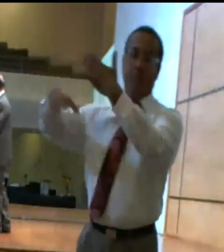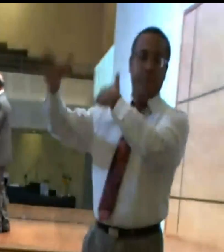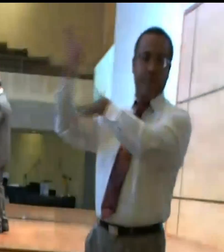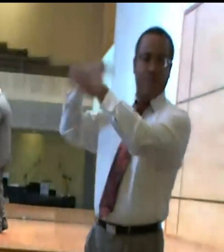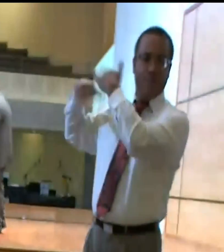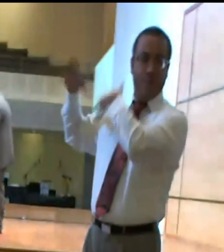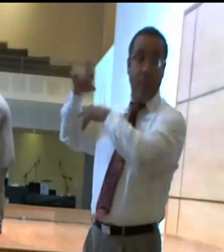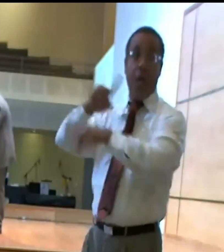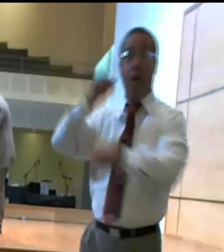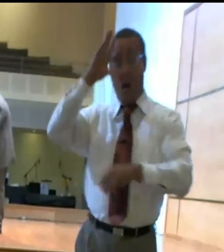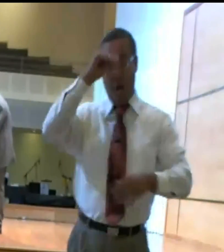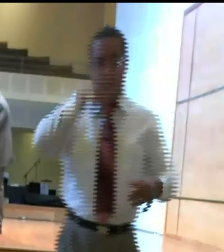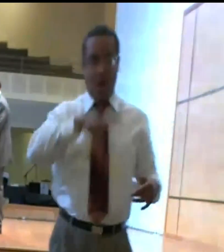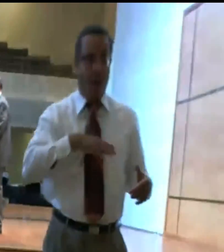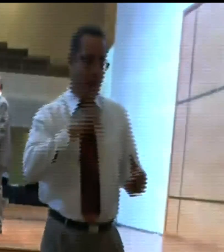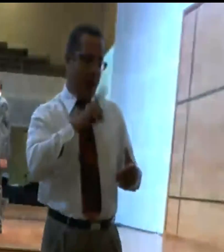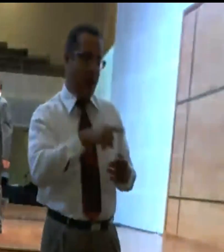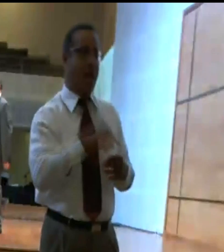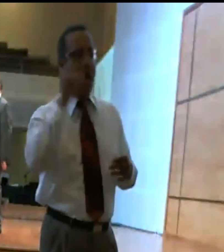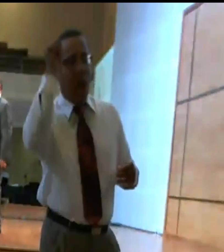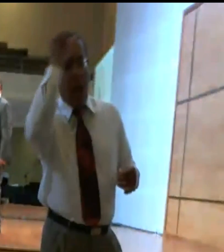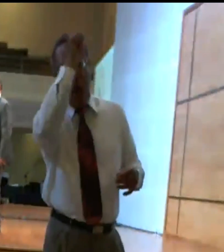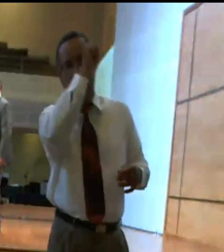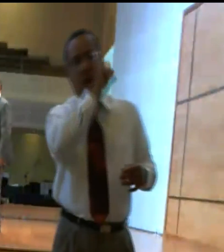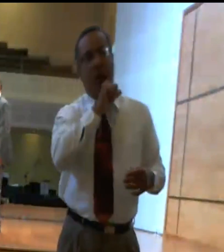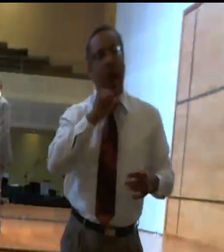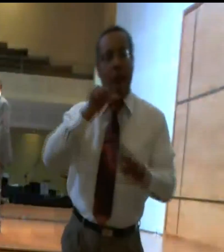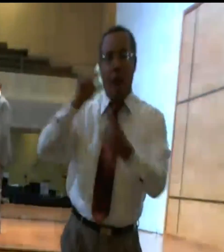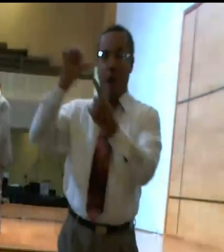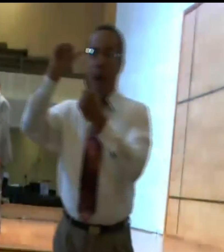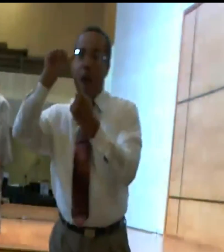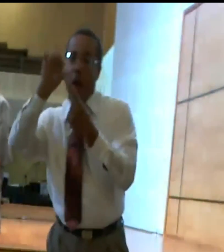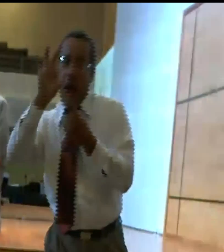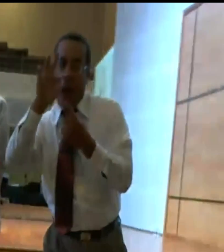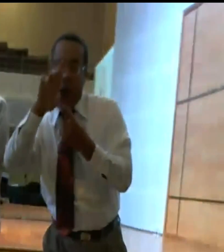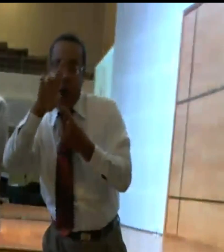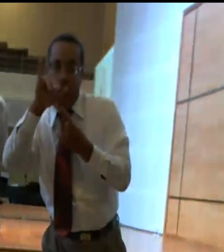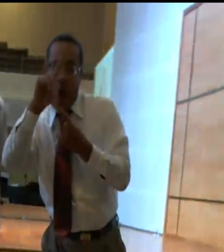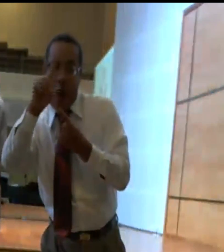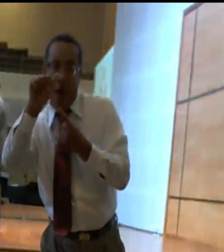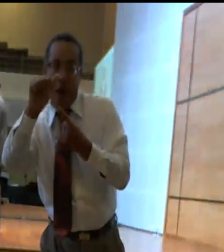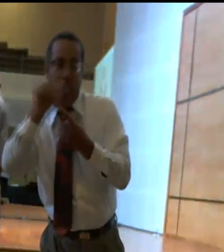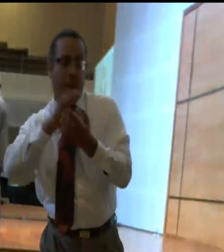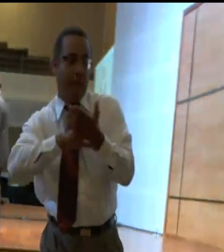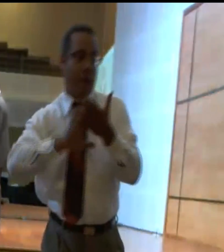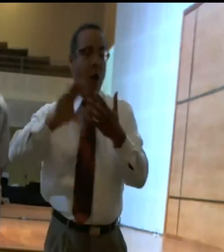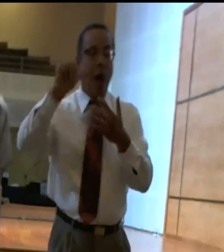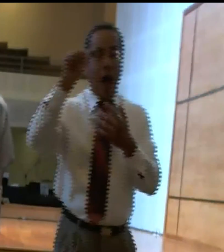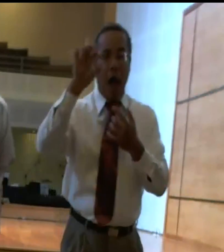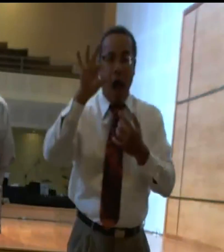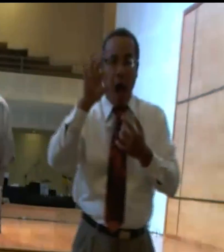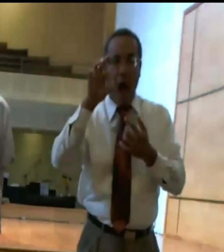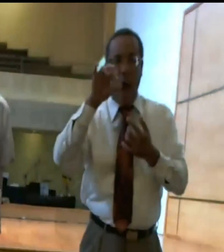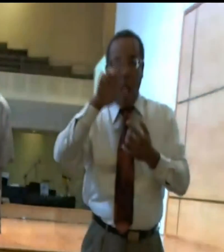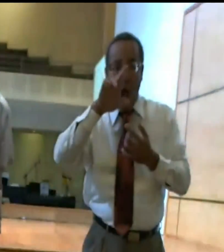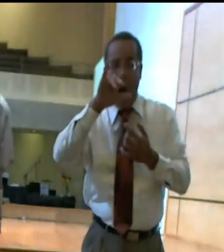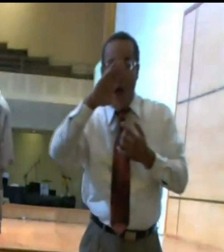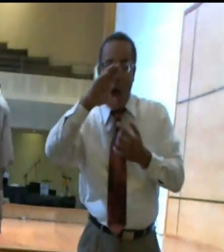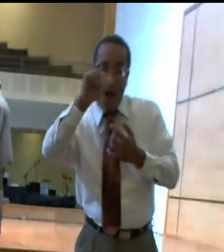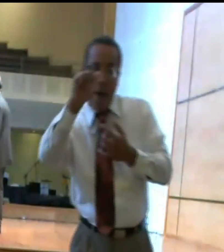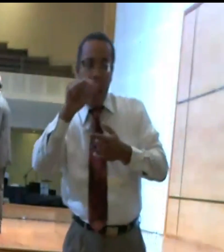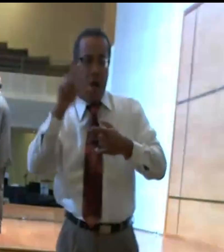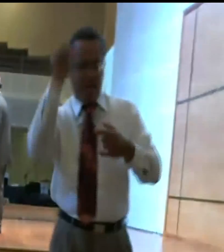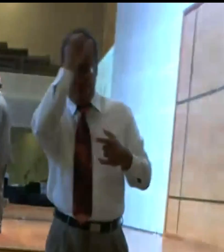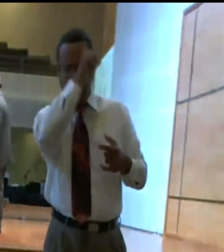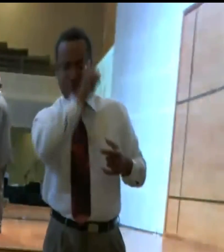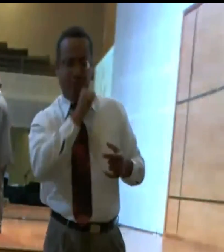ateo, escribió un artículo para el Times con un título sumamente interesante. Escuchen el título de este artículo de Parris: